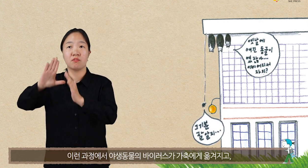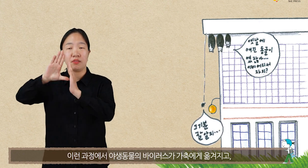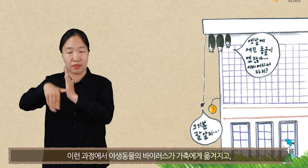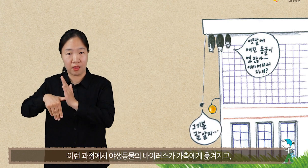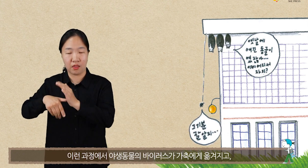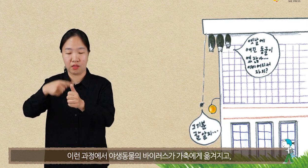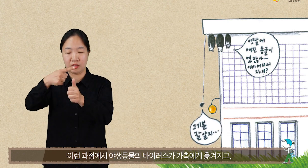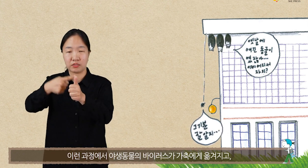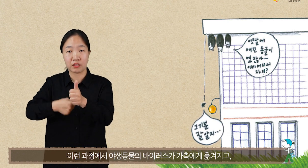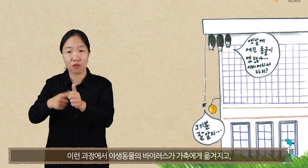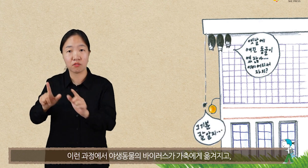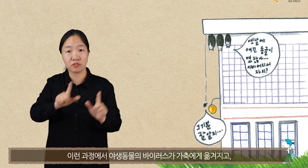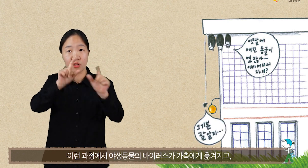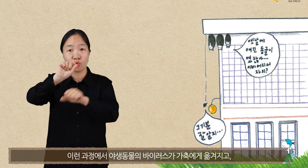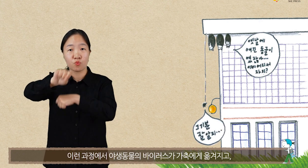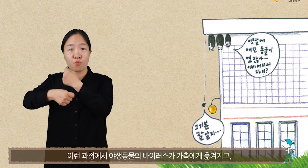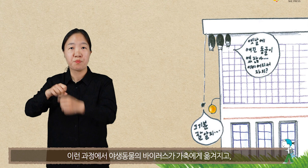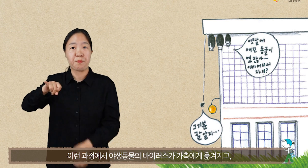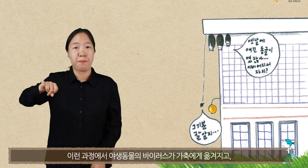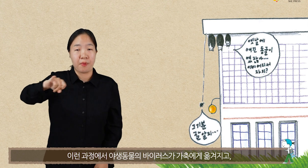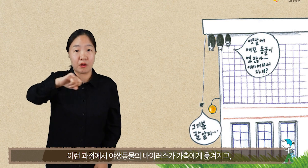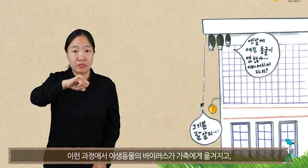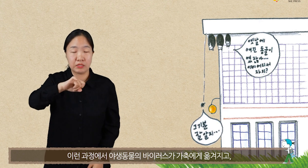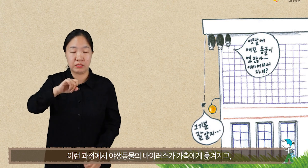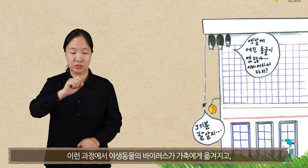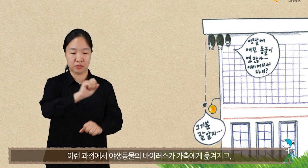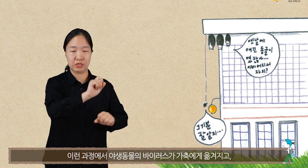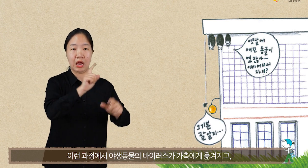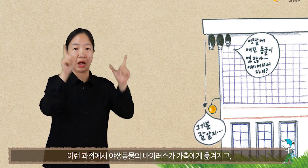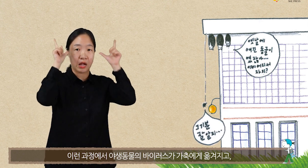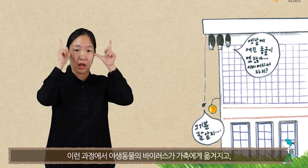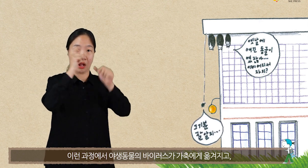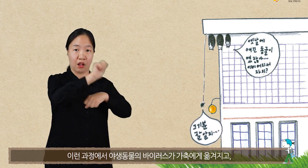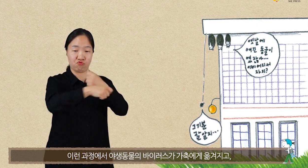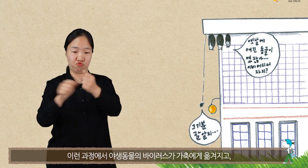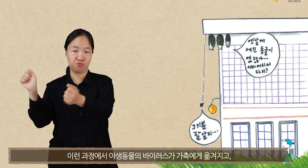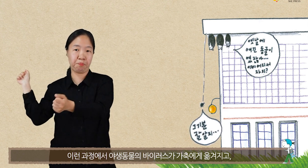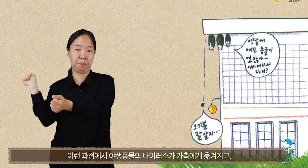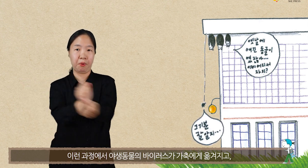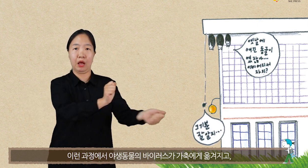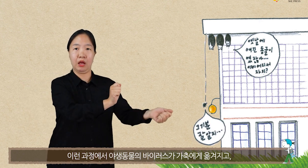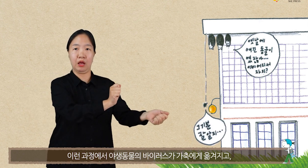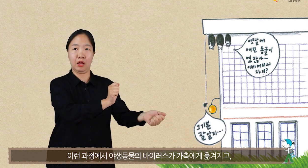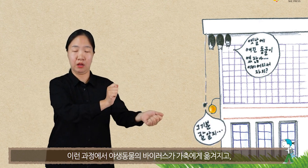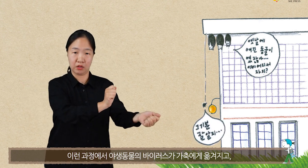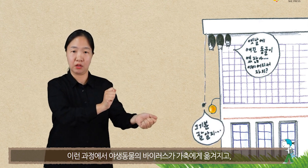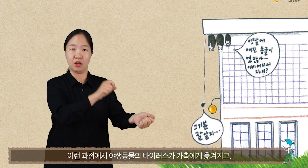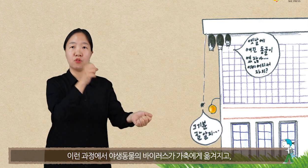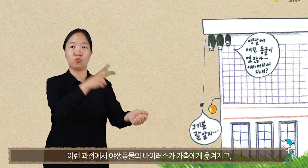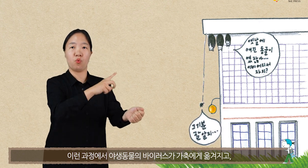이런 과정에서 야생동물의 바이러스가 가축에게 옮겨지고,